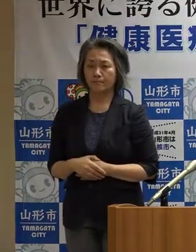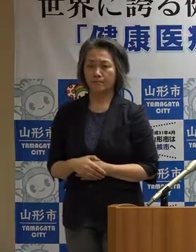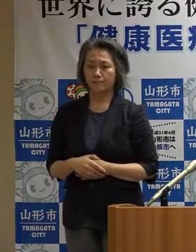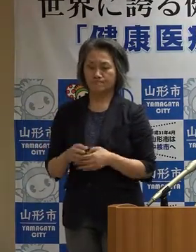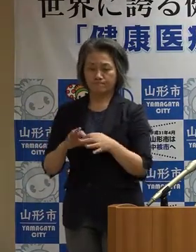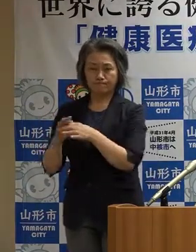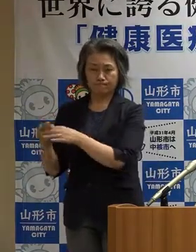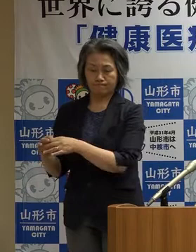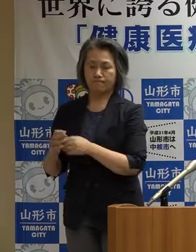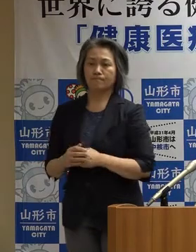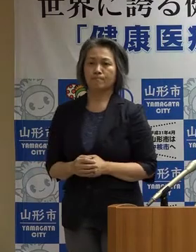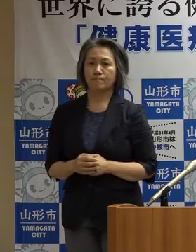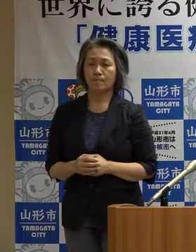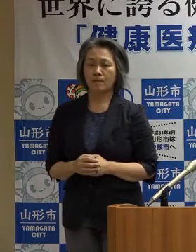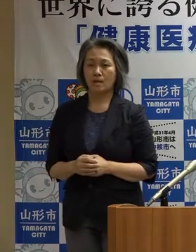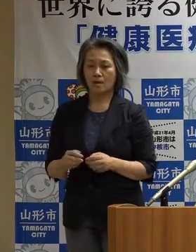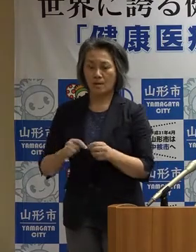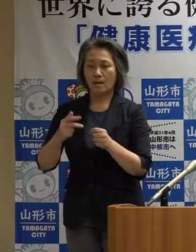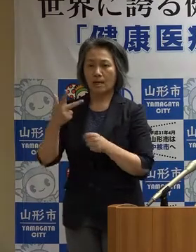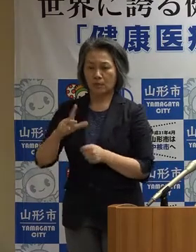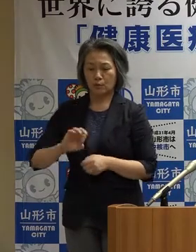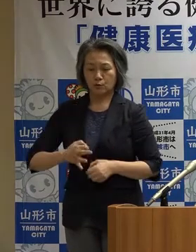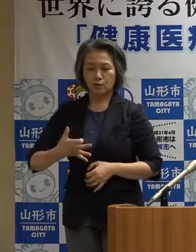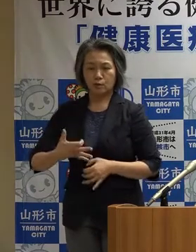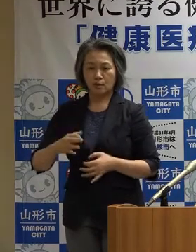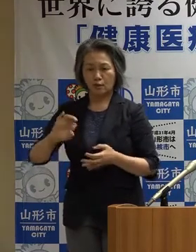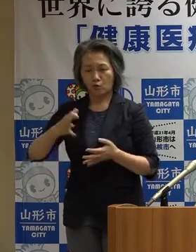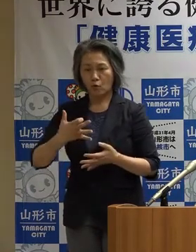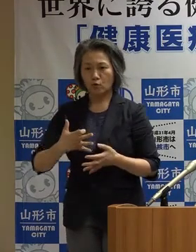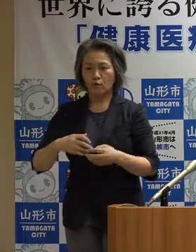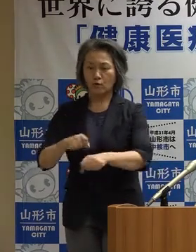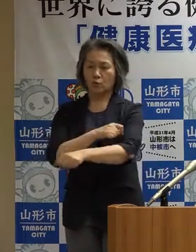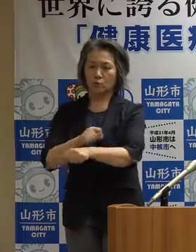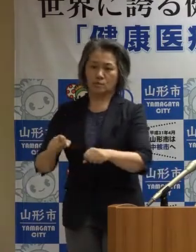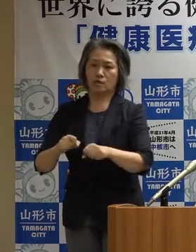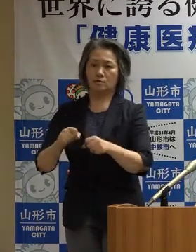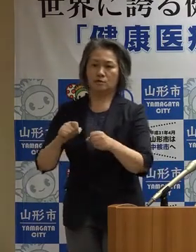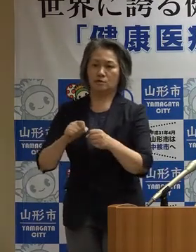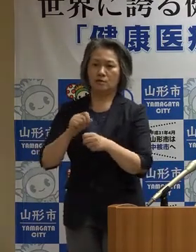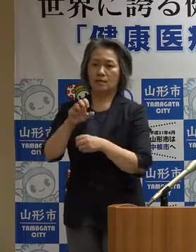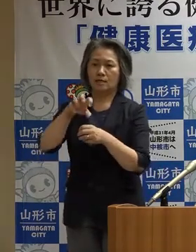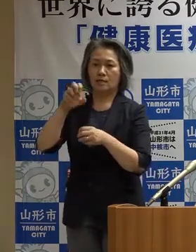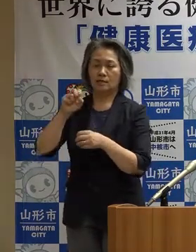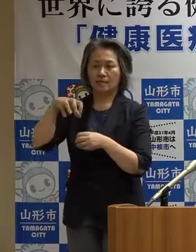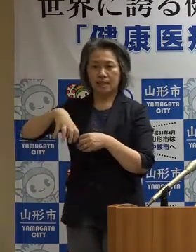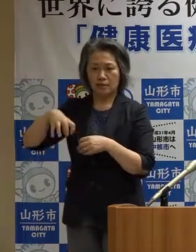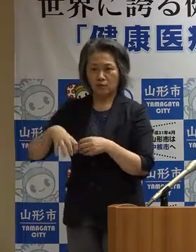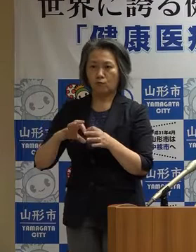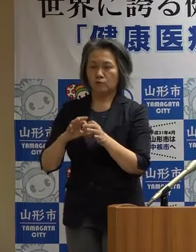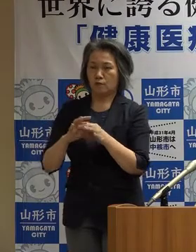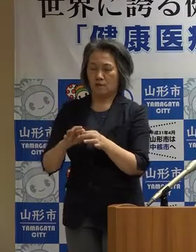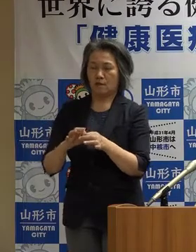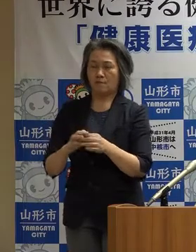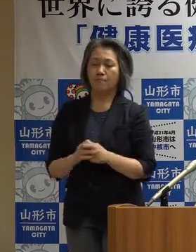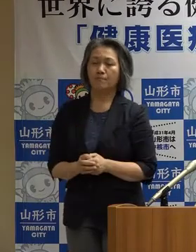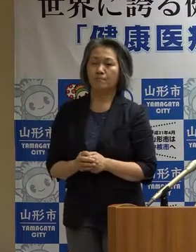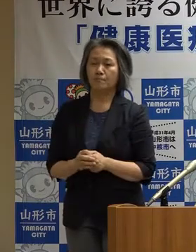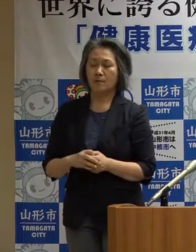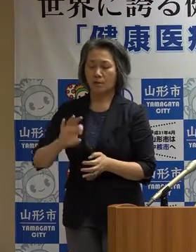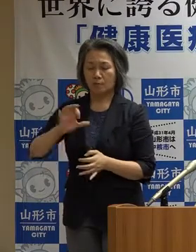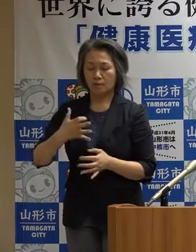続きまして山形市ふるさと納税特設サイトについて発表いたします。ふるさと納税の推進については